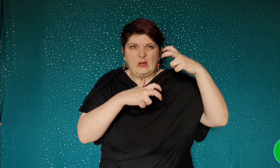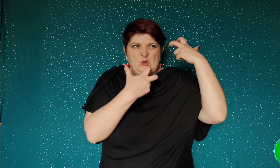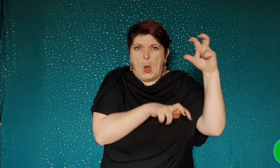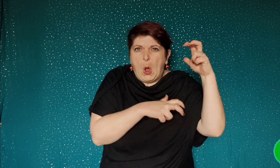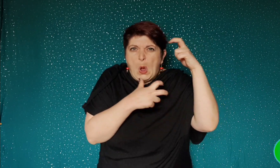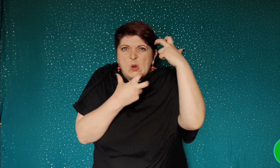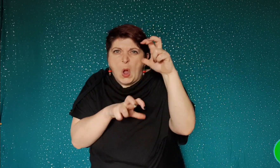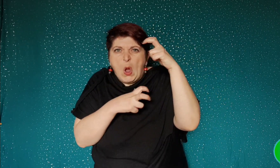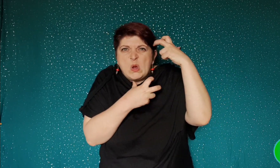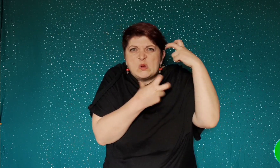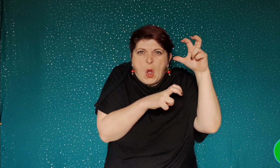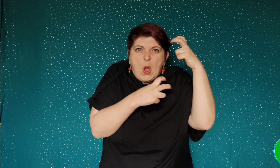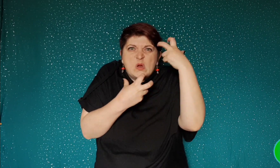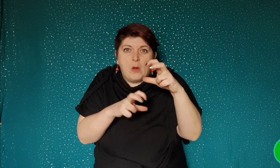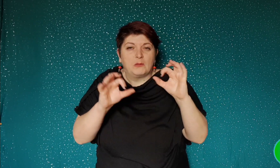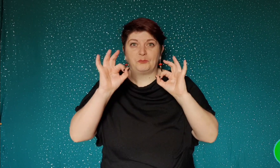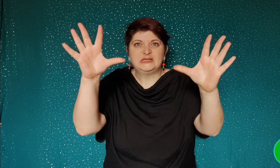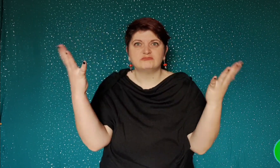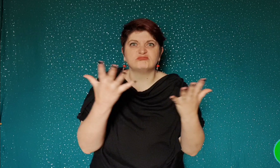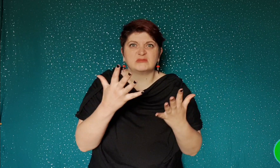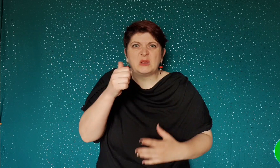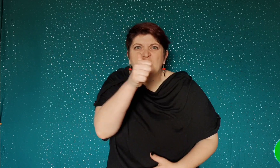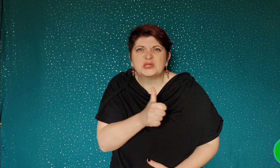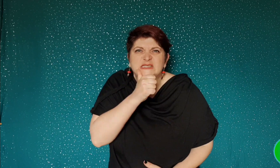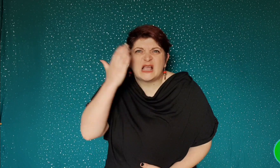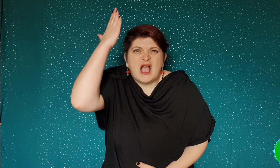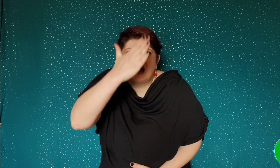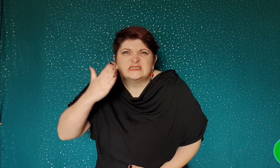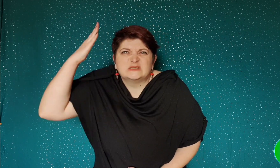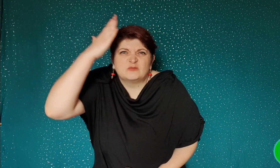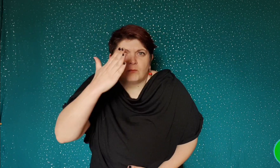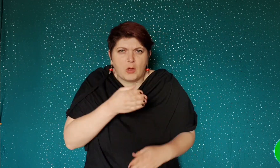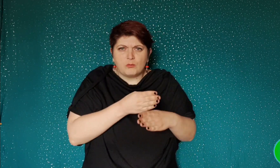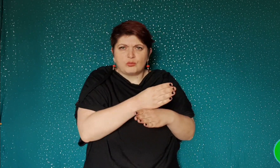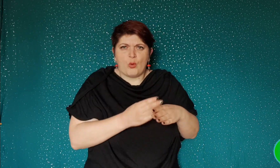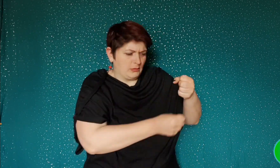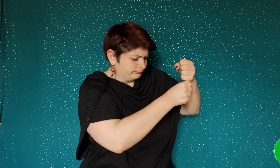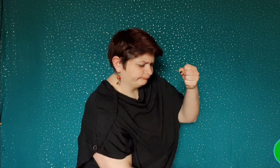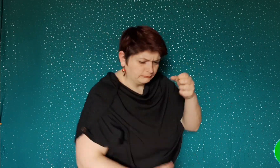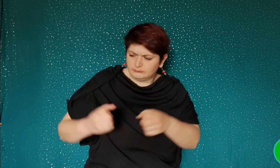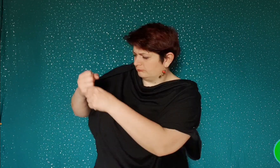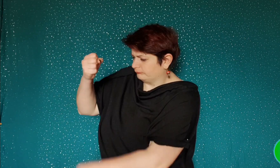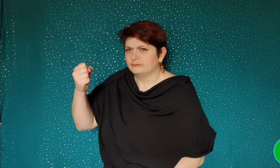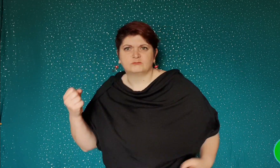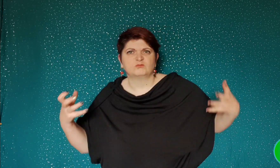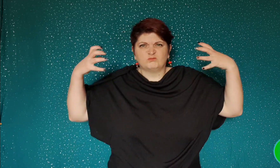Alors, j'entendis des bruits affreux, comme si des petits êtres se promenaient sur